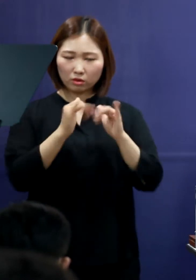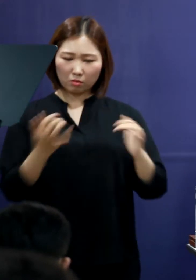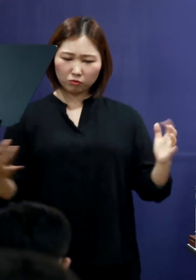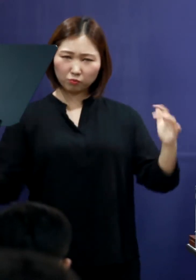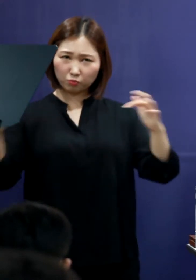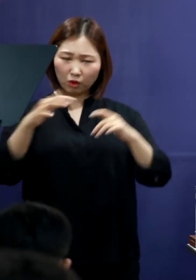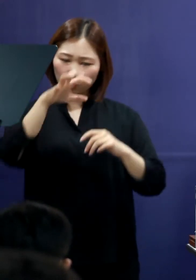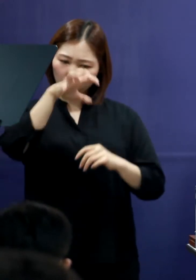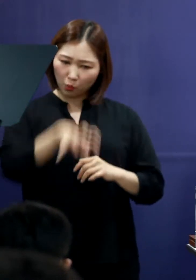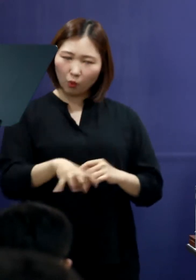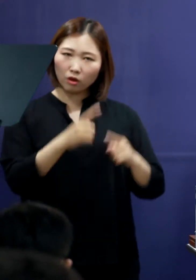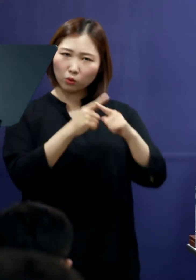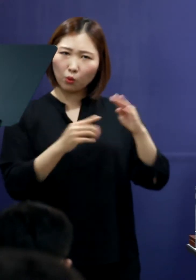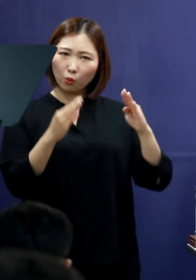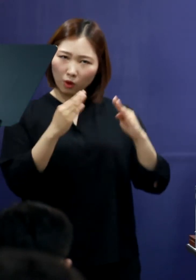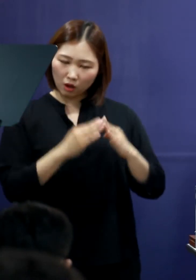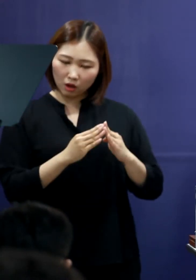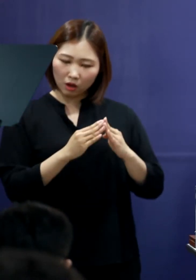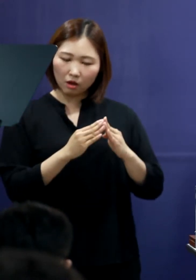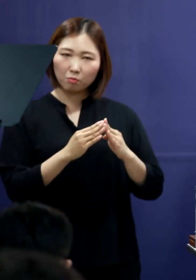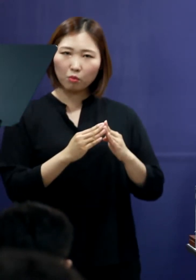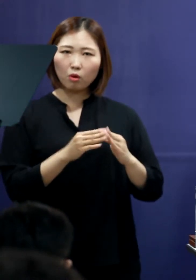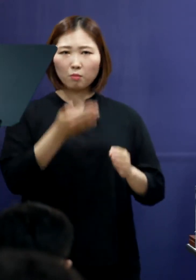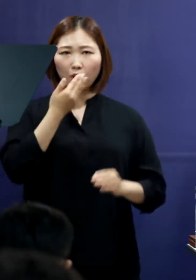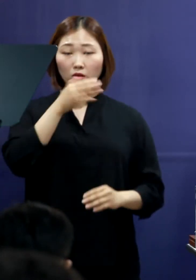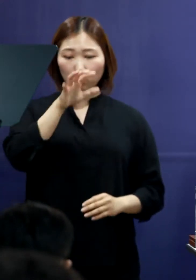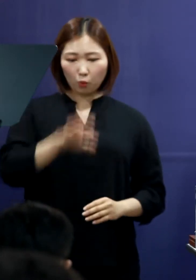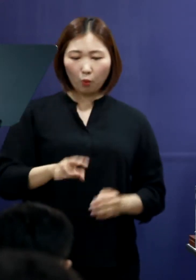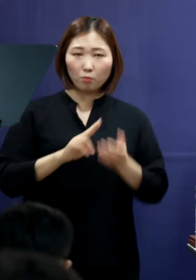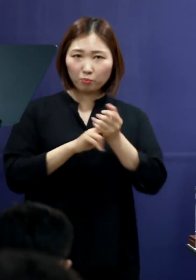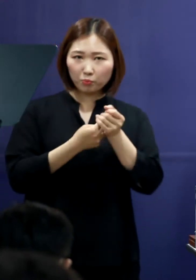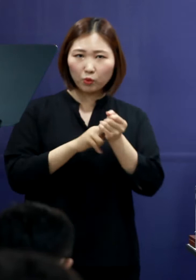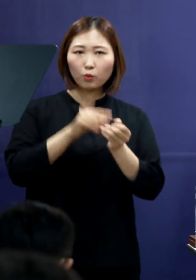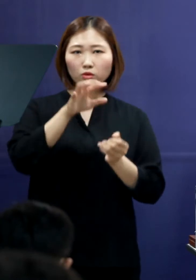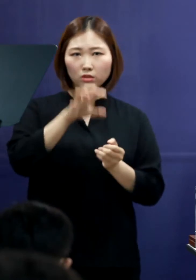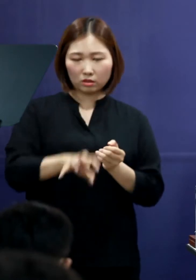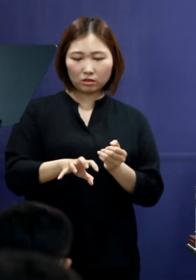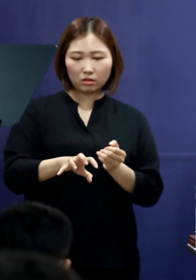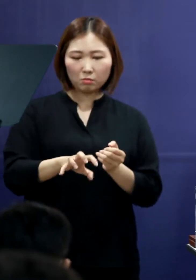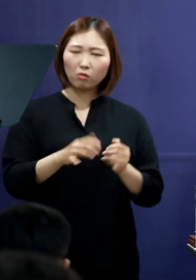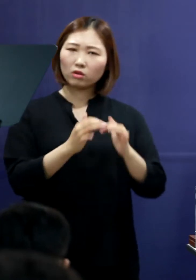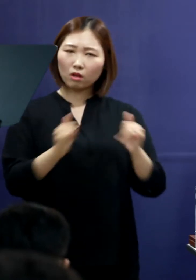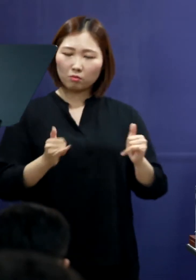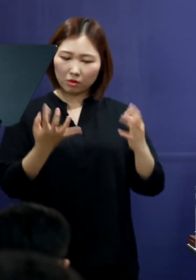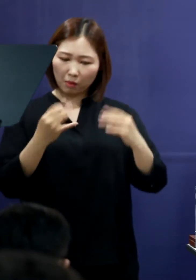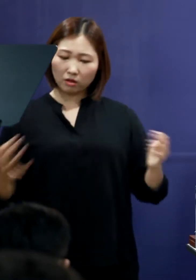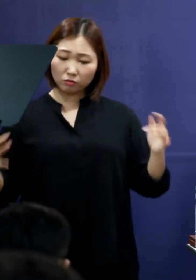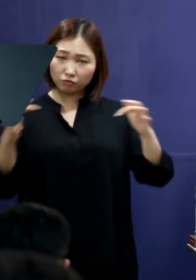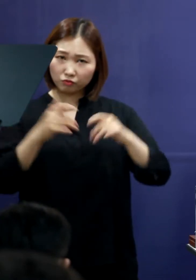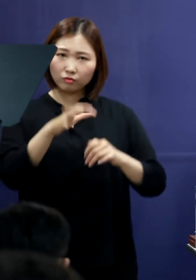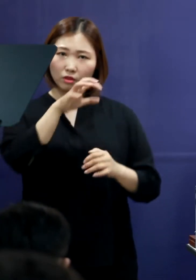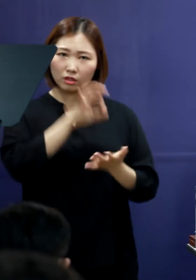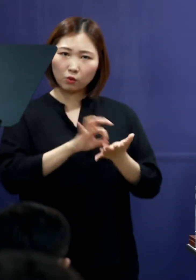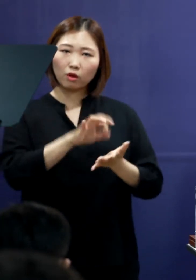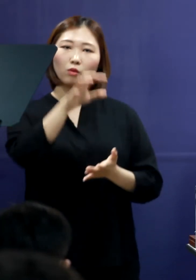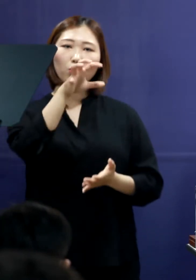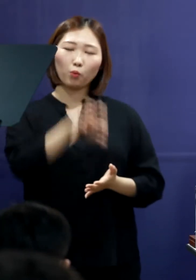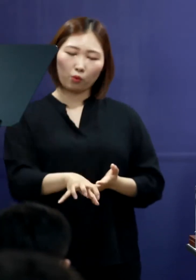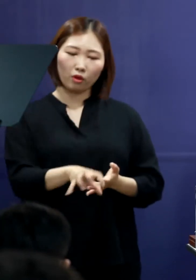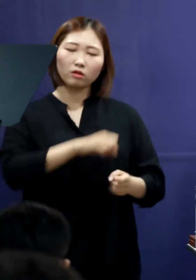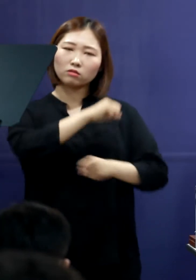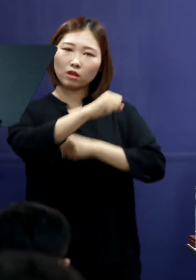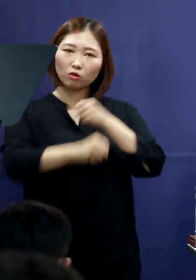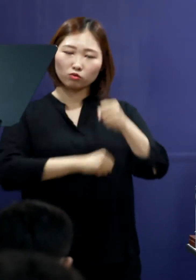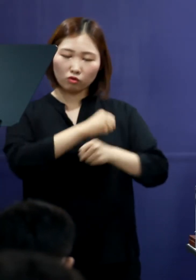들어서 교회라든지 성당, 음식점, 미용실 등과 같은 일반 다중 이용시설에 대해서도